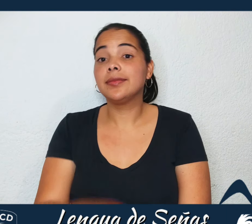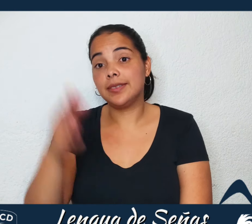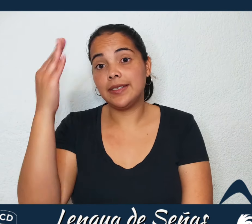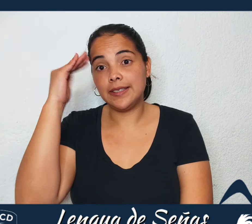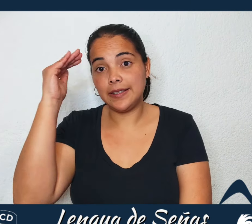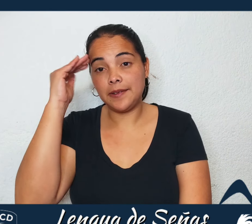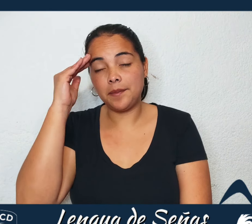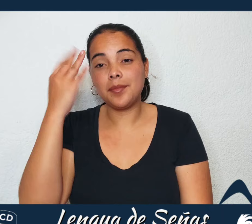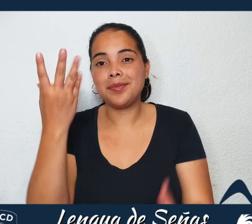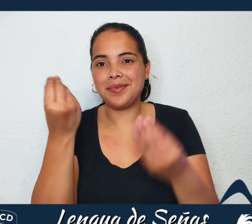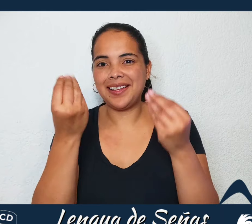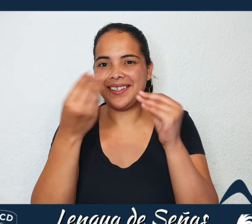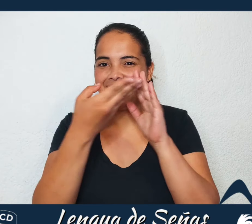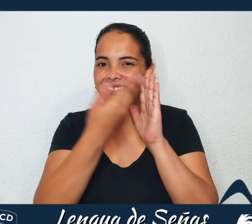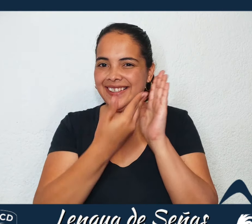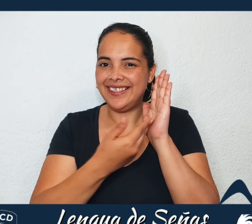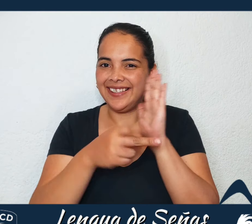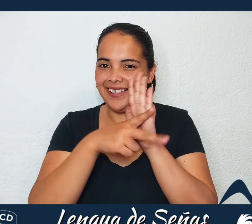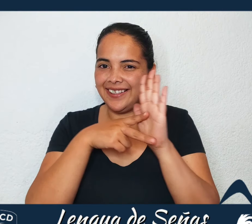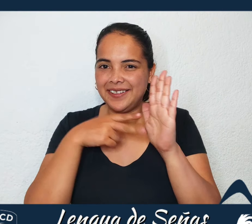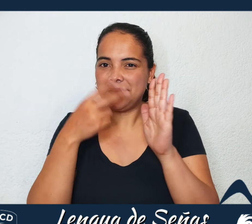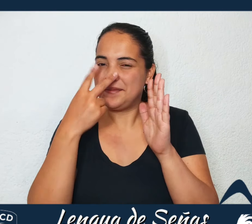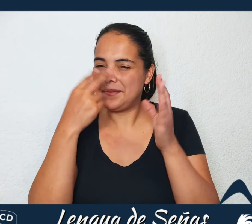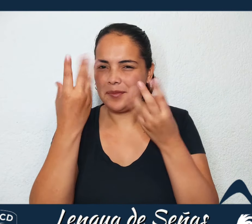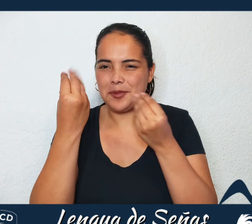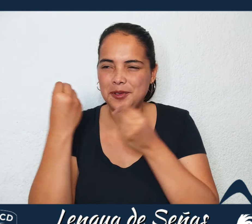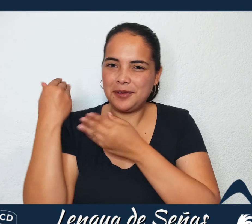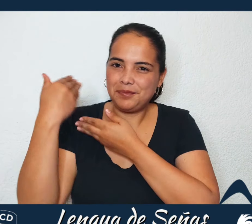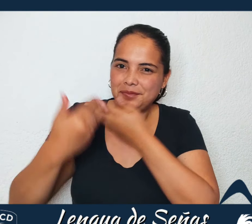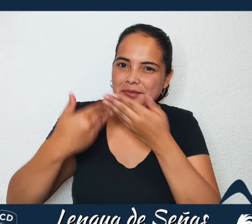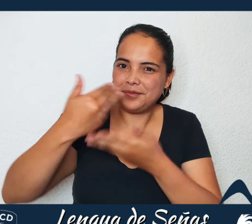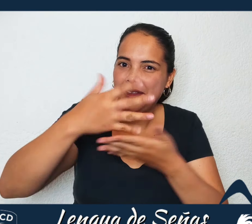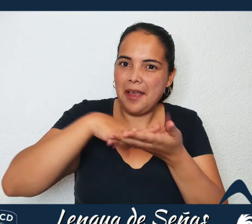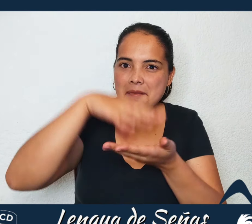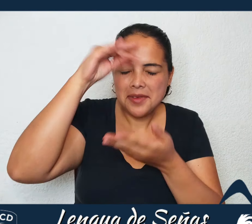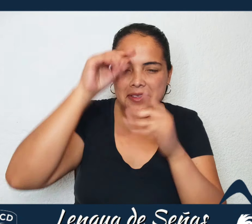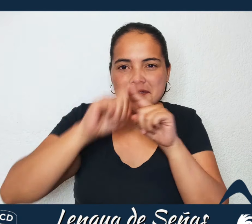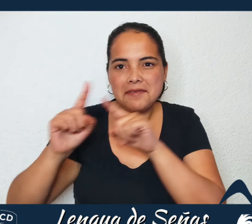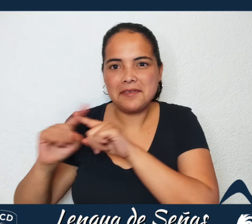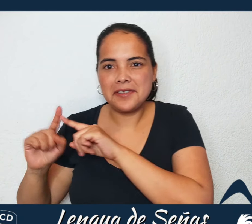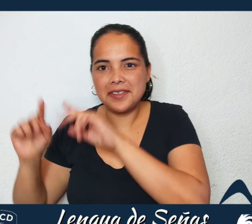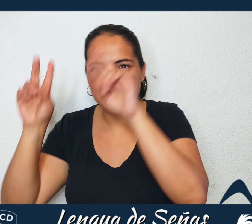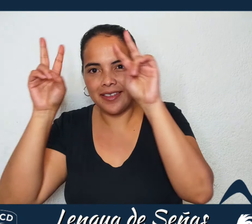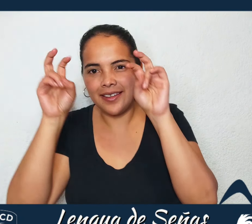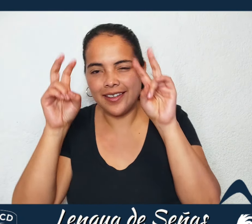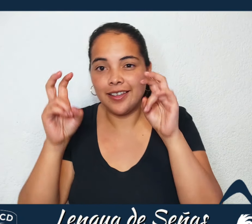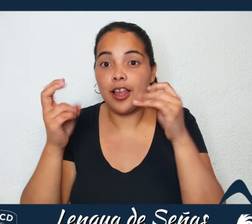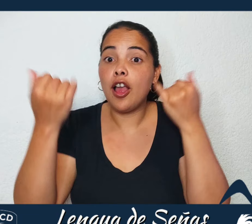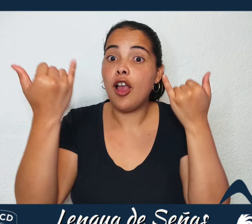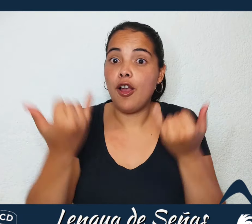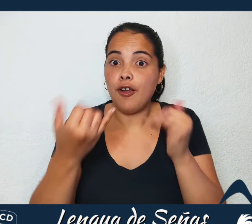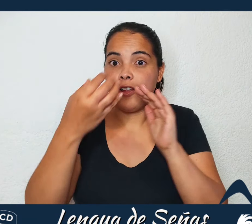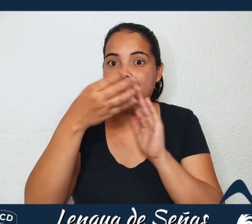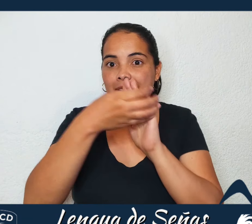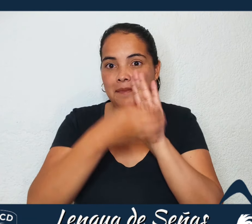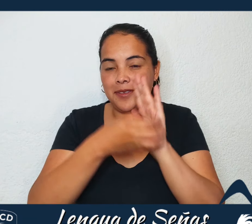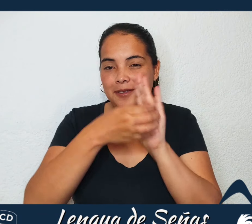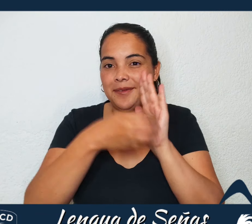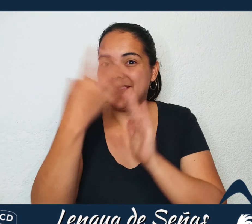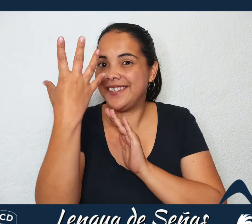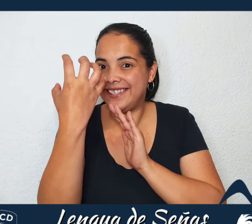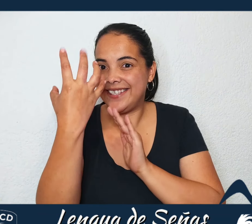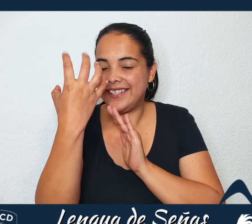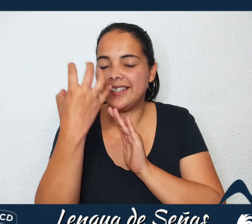Ya hemos avanzado varios pasajes ya a través de la primera carta a los Corintios. Estamos ahora en el capítulo